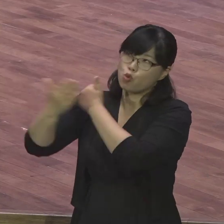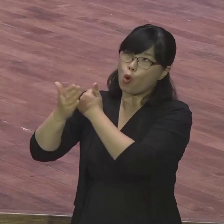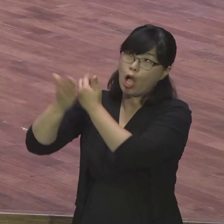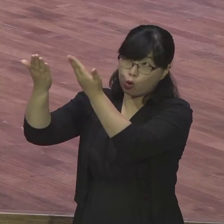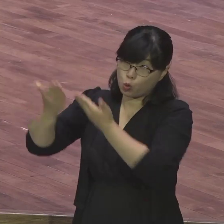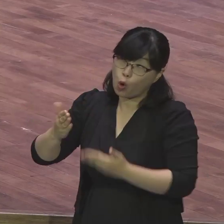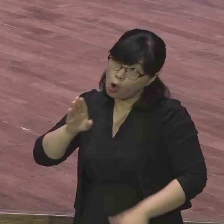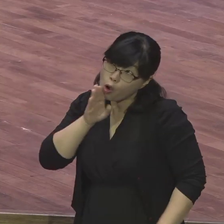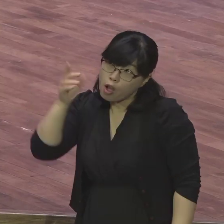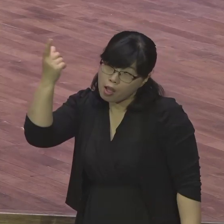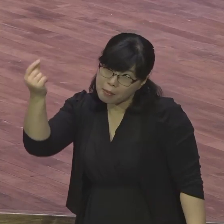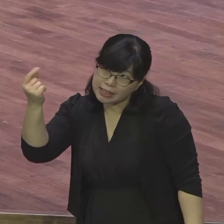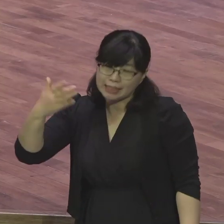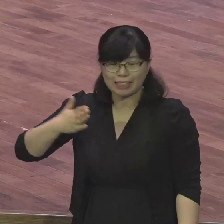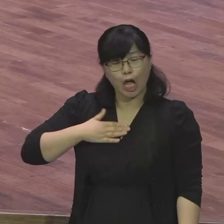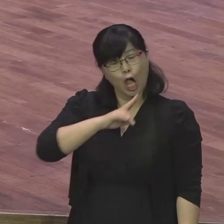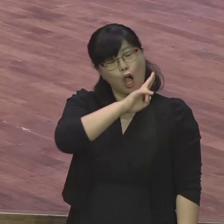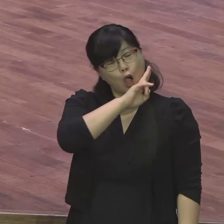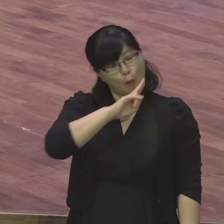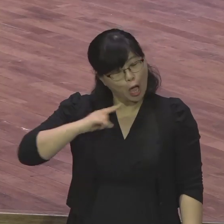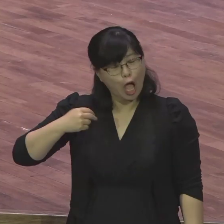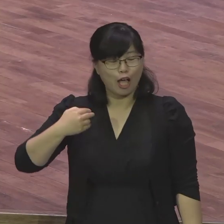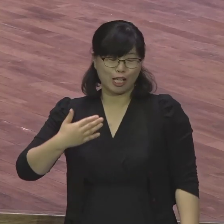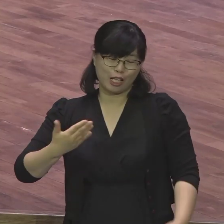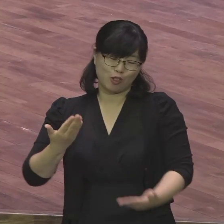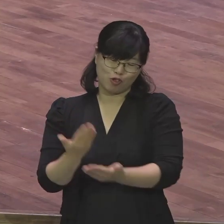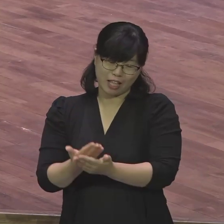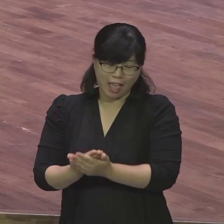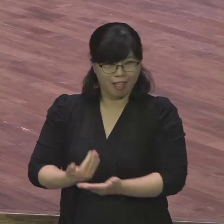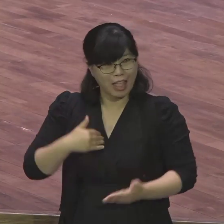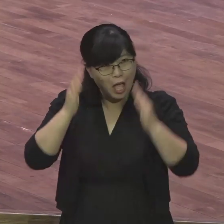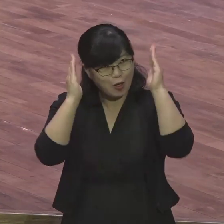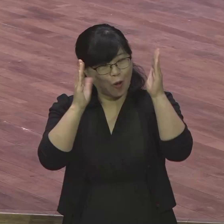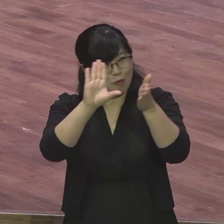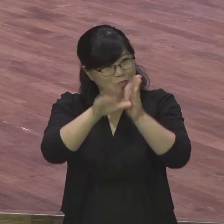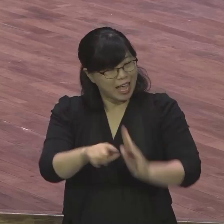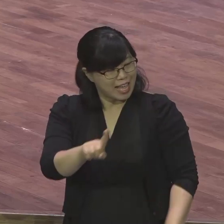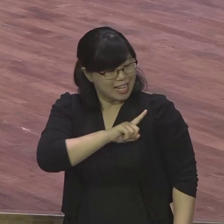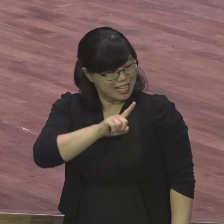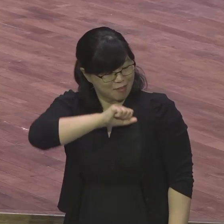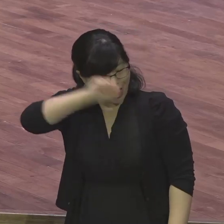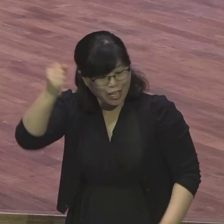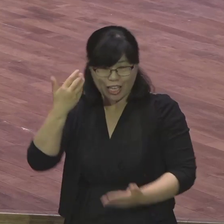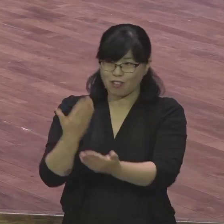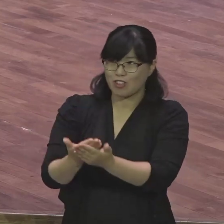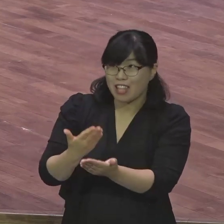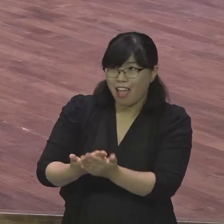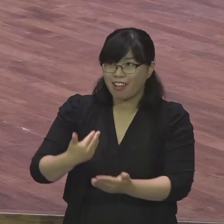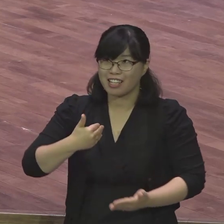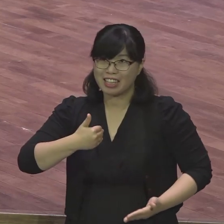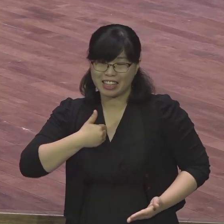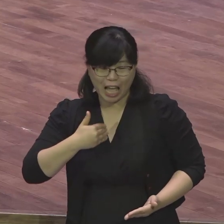바람이 이거 내가 1등하게 하여 주시옵소서 그런 하나님은 아니에요 성령이 그런 거 하는 분이 아니라고